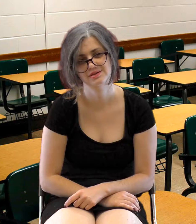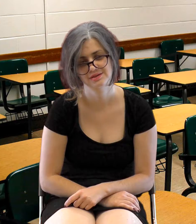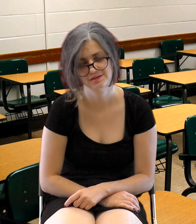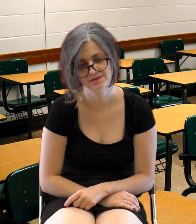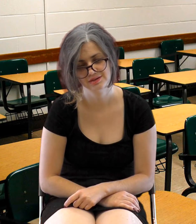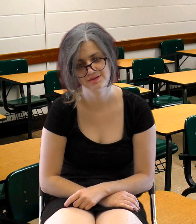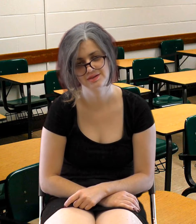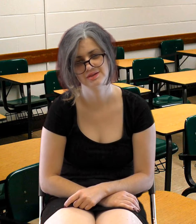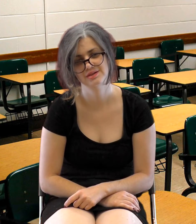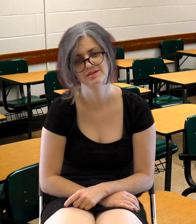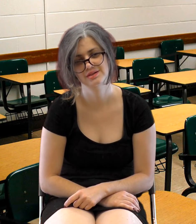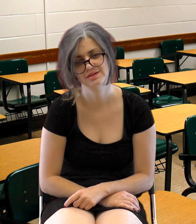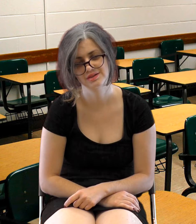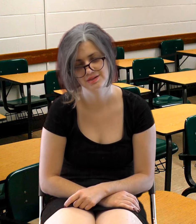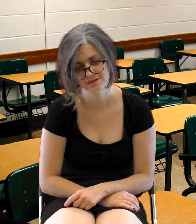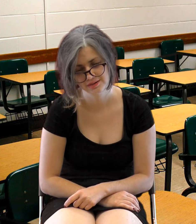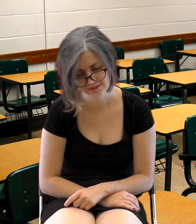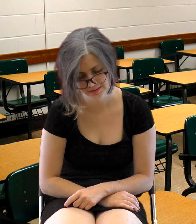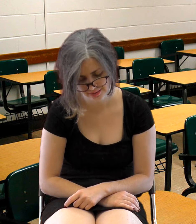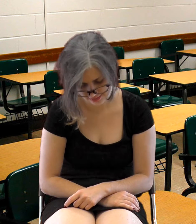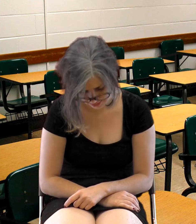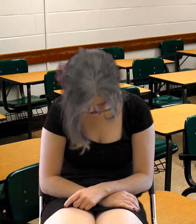מקשיבה.